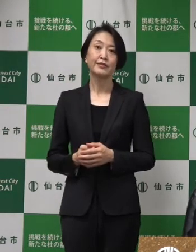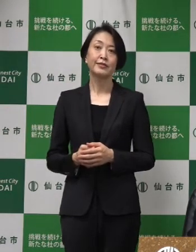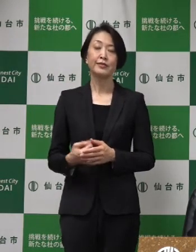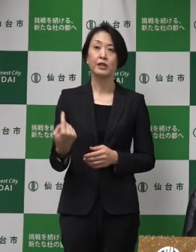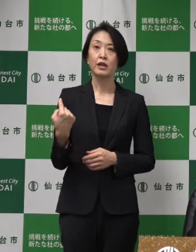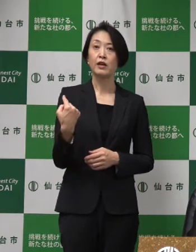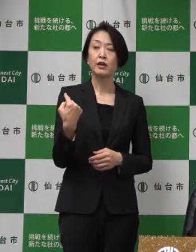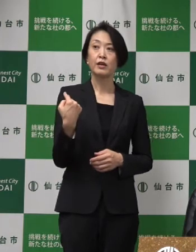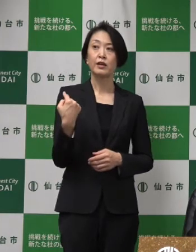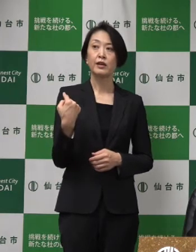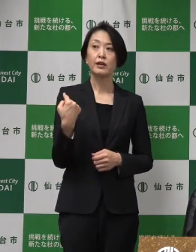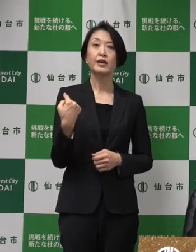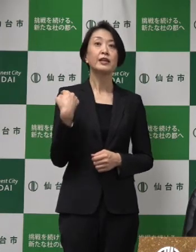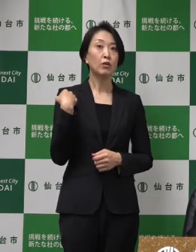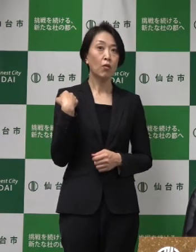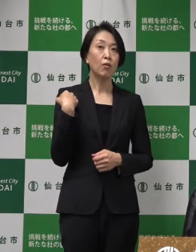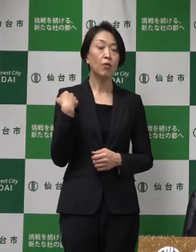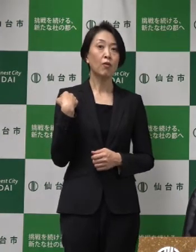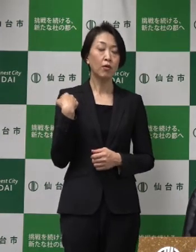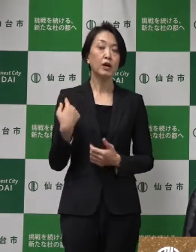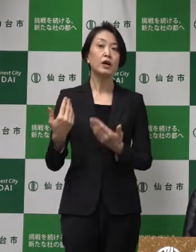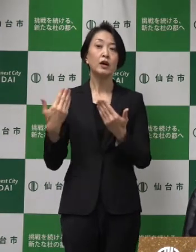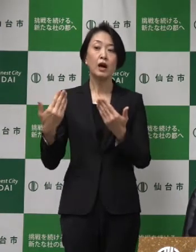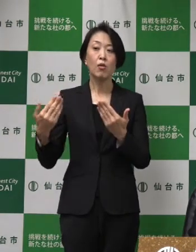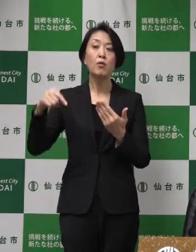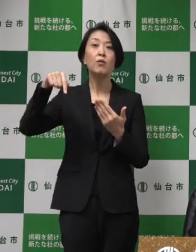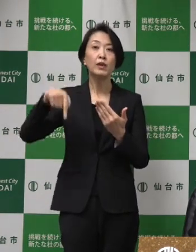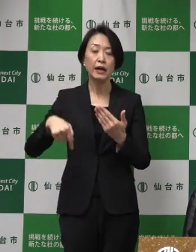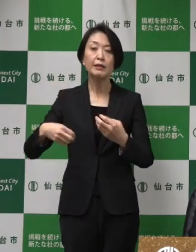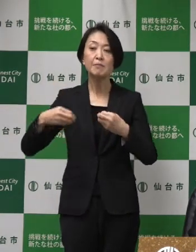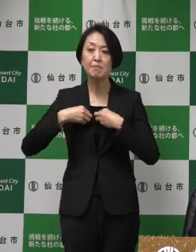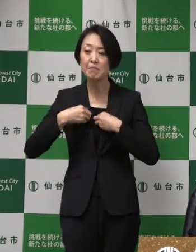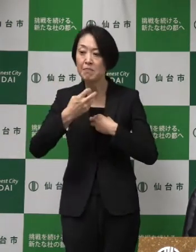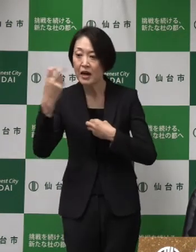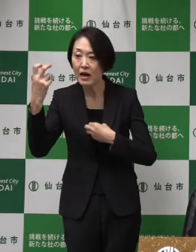で、感染者が判明してという事例もありました。